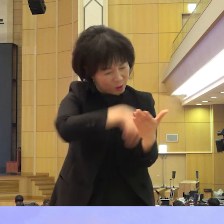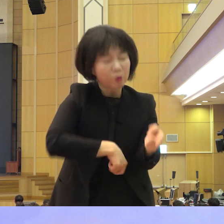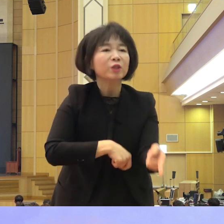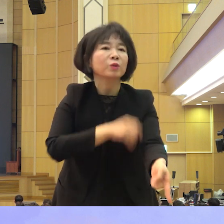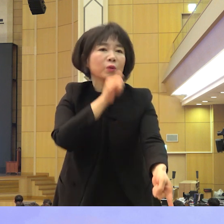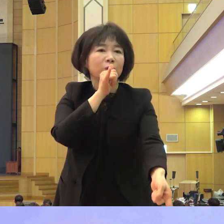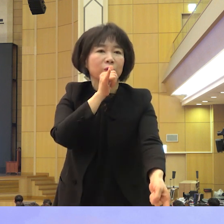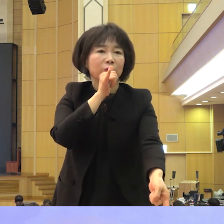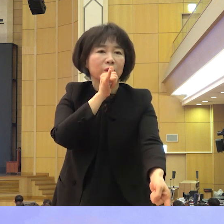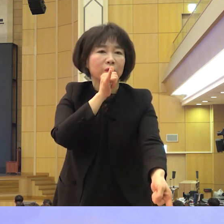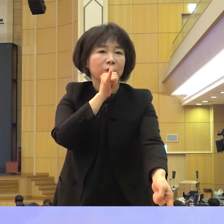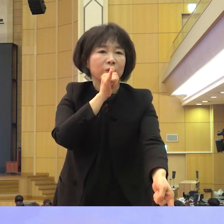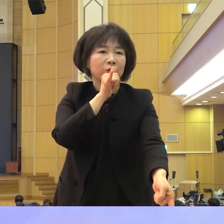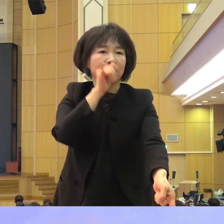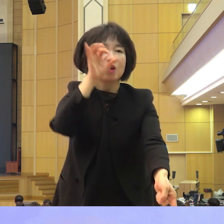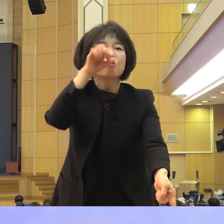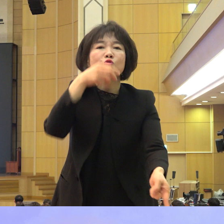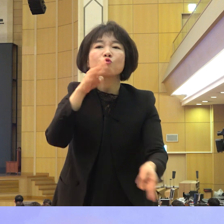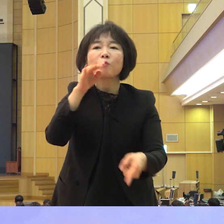신학에서